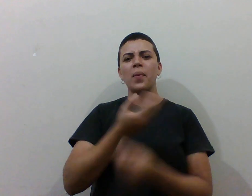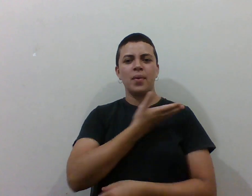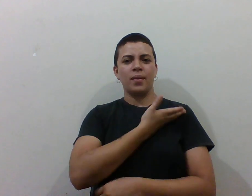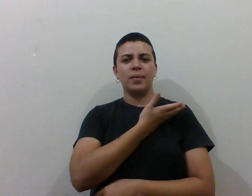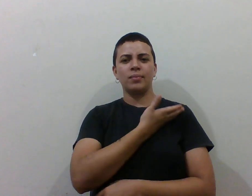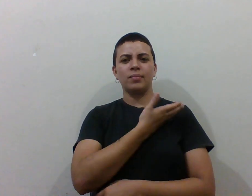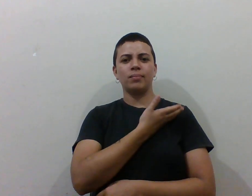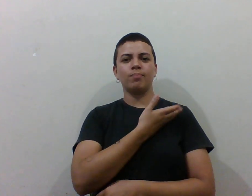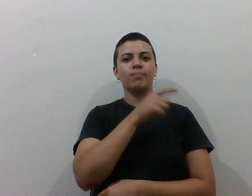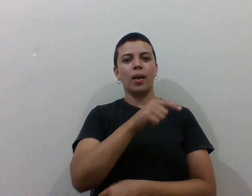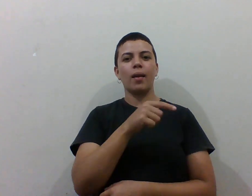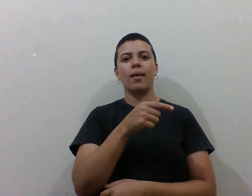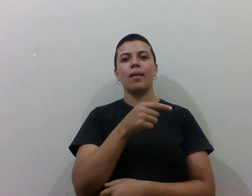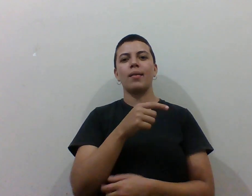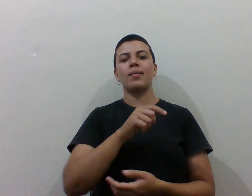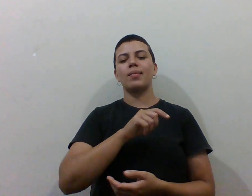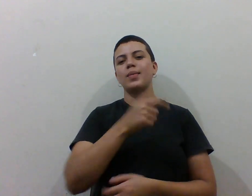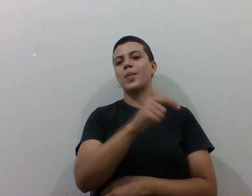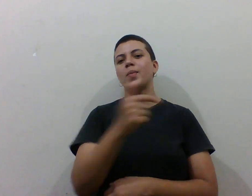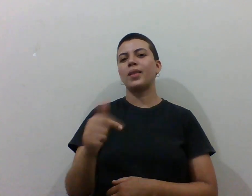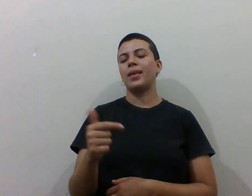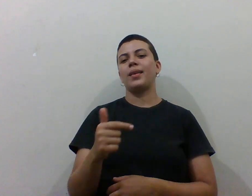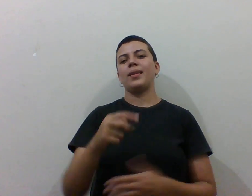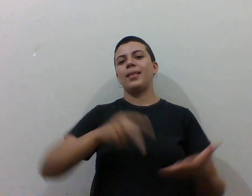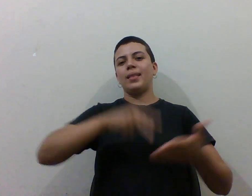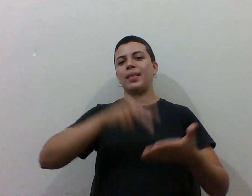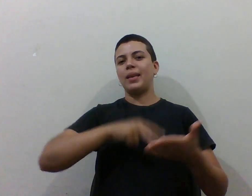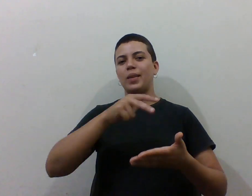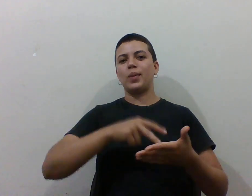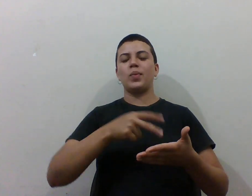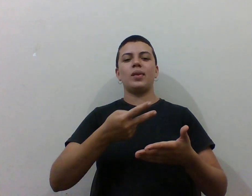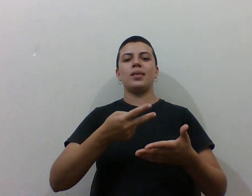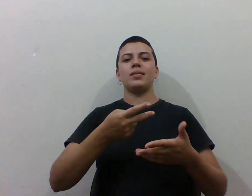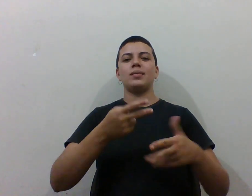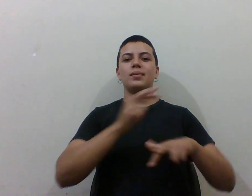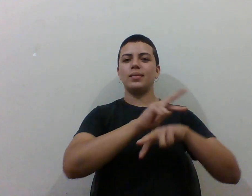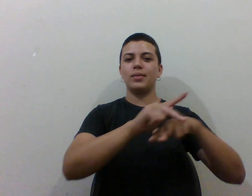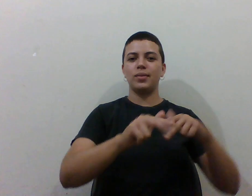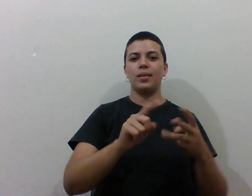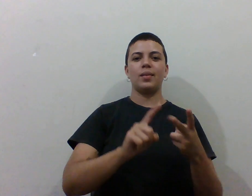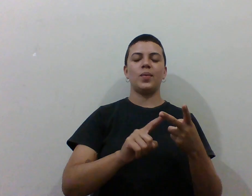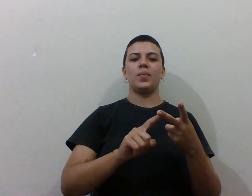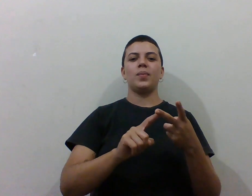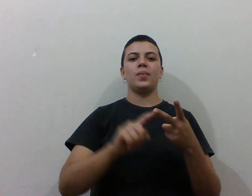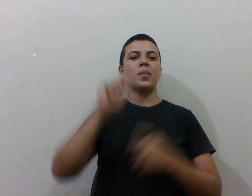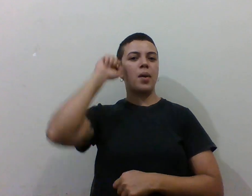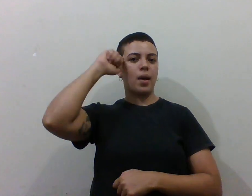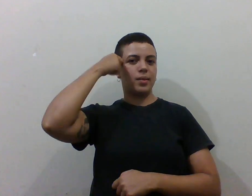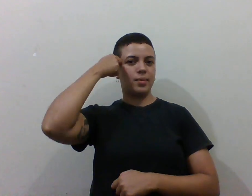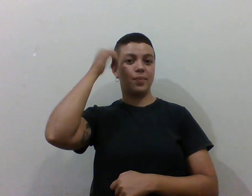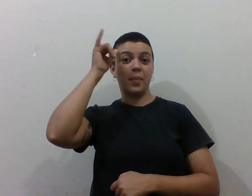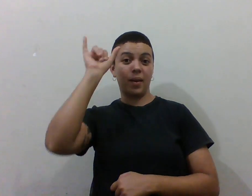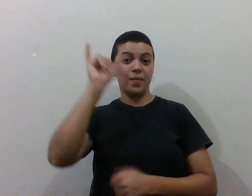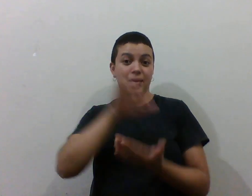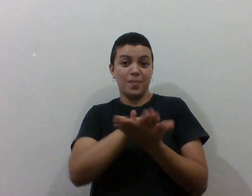leitura de gênero que não fazem leitura de direito antidiscriminatório ou de antirracismo quão difícil deve